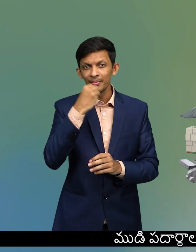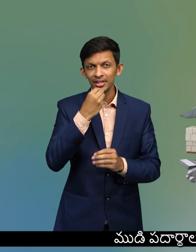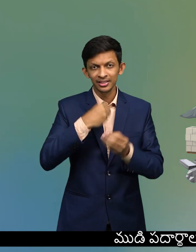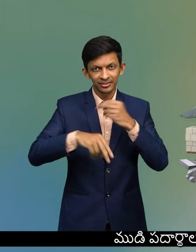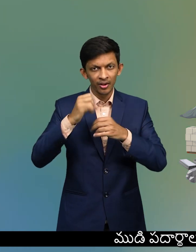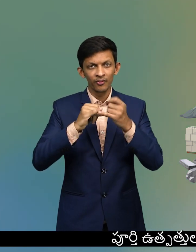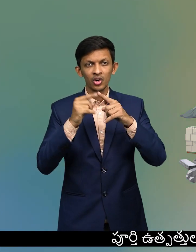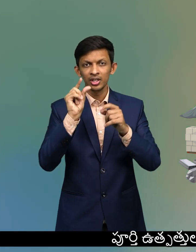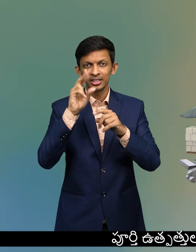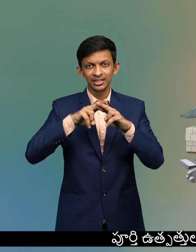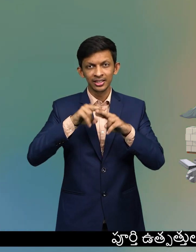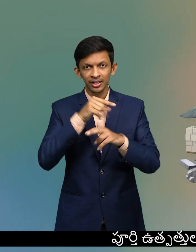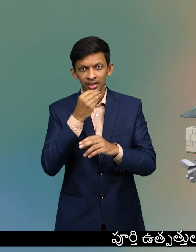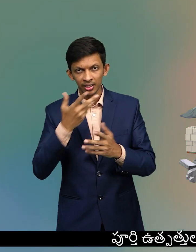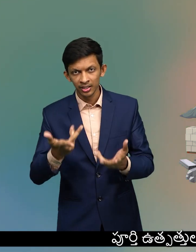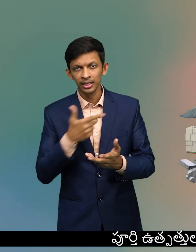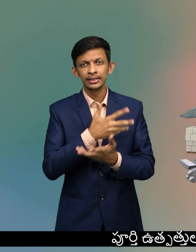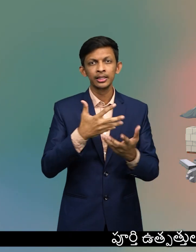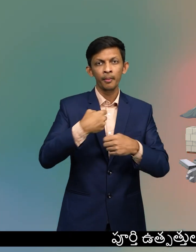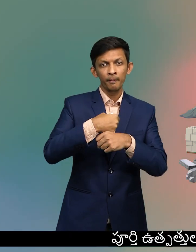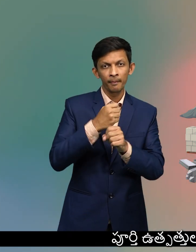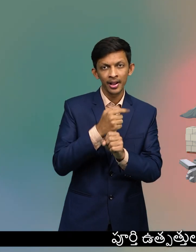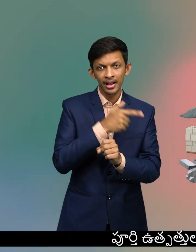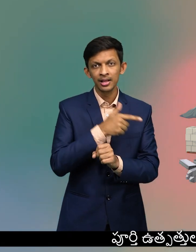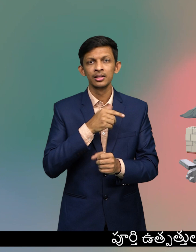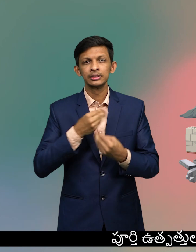మరియు పూర్తి ఉత్పత్తులు ఎగుమతి చేయబడతాయి.